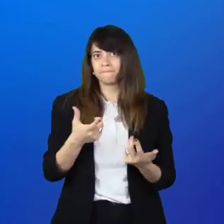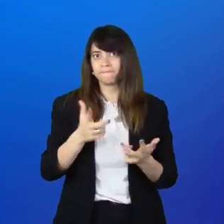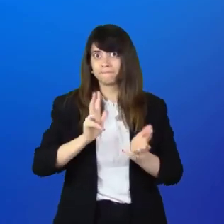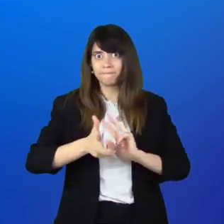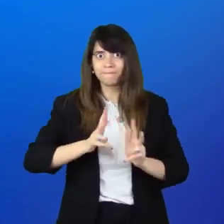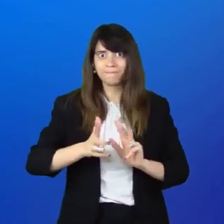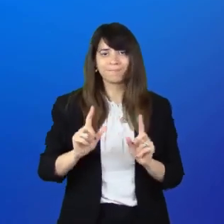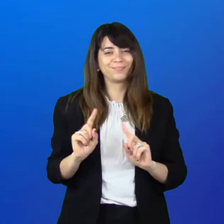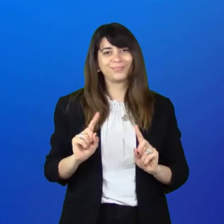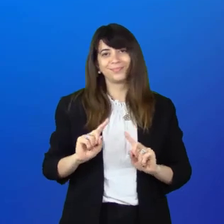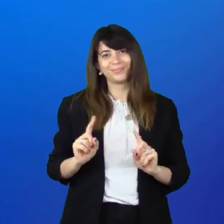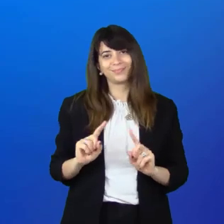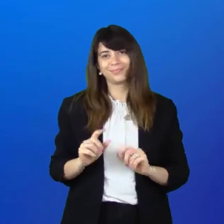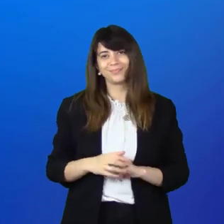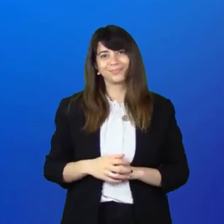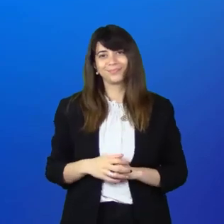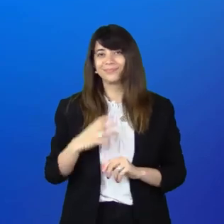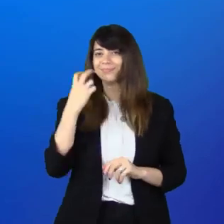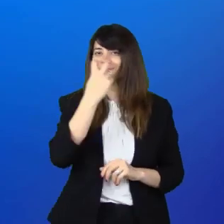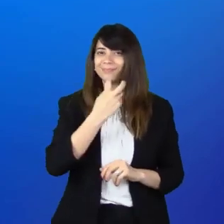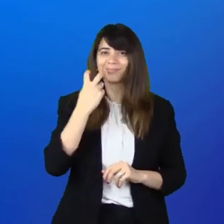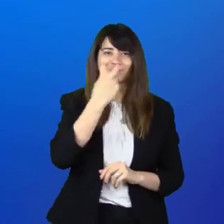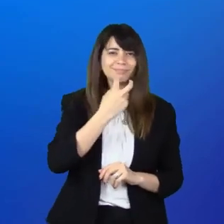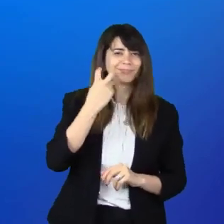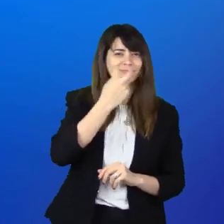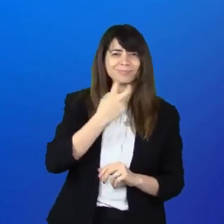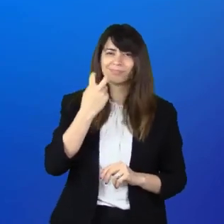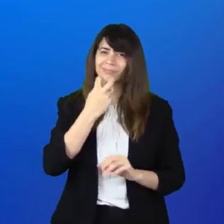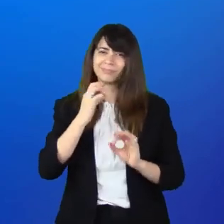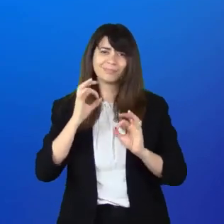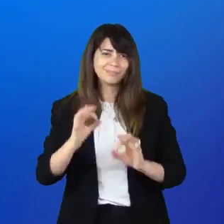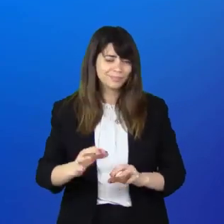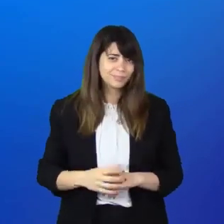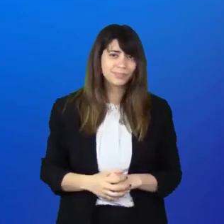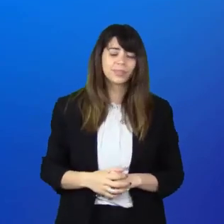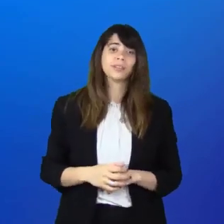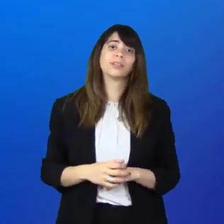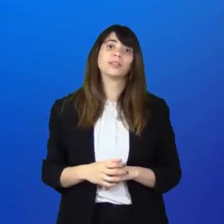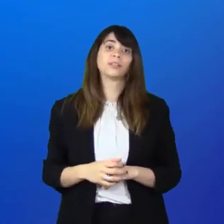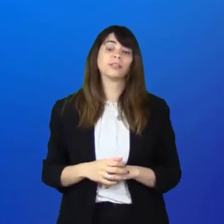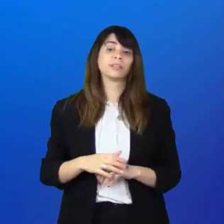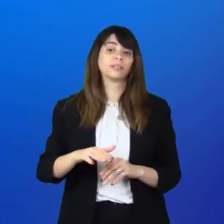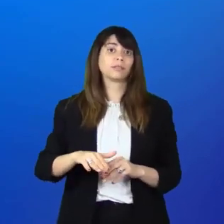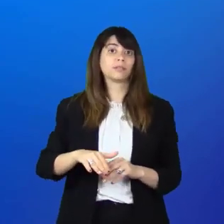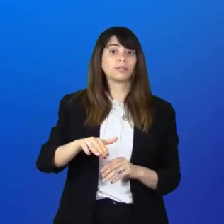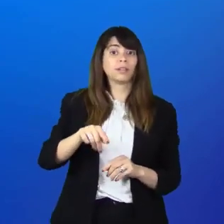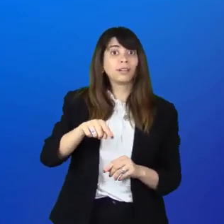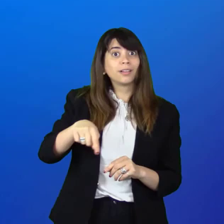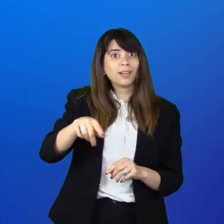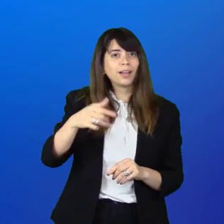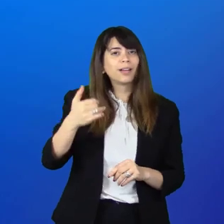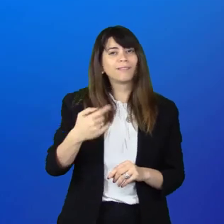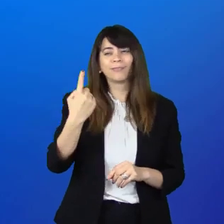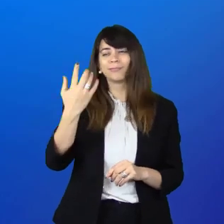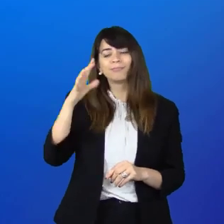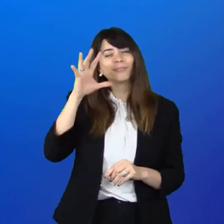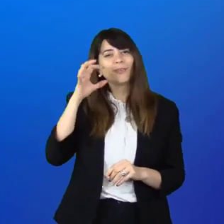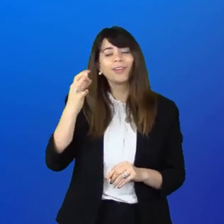pero no hablábamos en lengua de señas, era todo oral, exclusivamente oral. Pasó el tiempo y yo me acuerdo